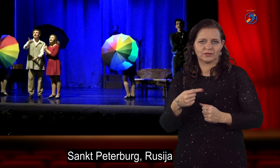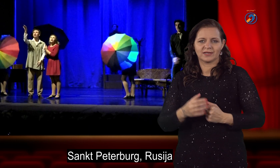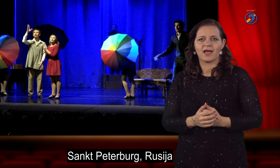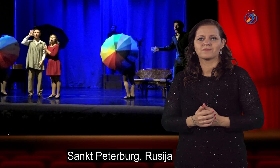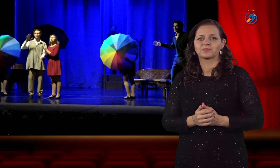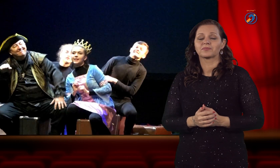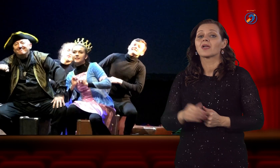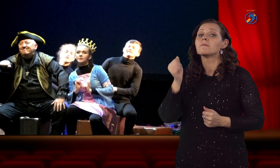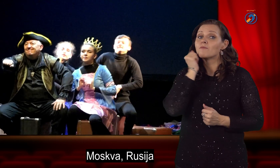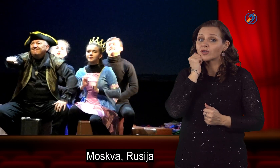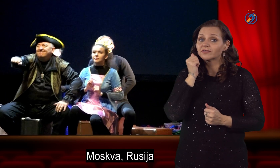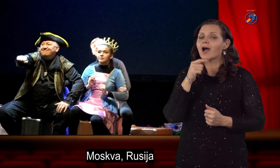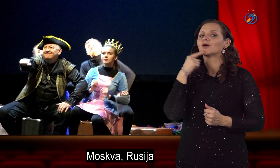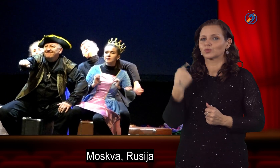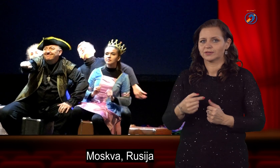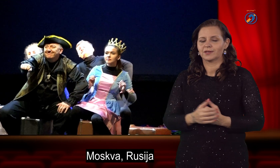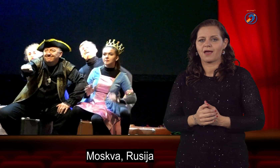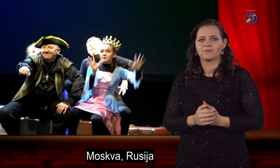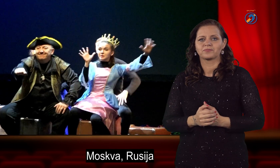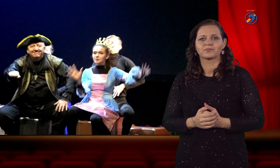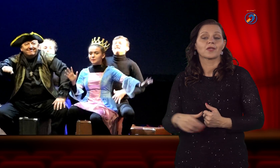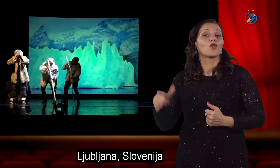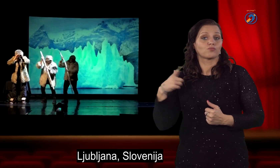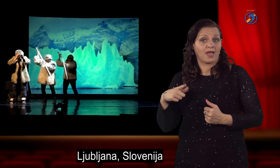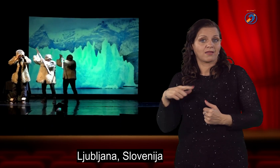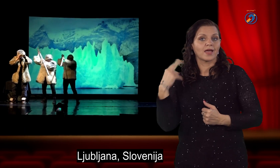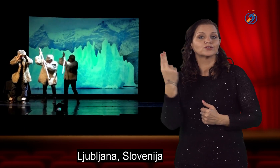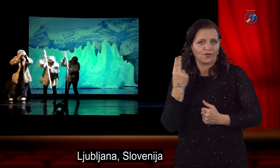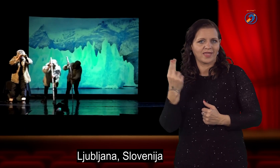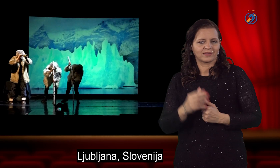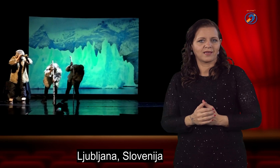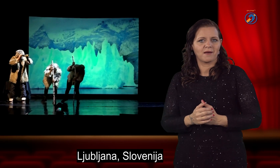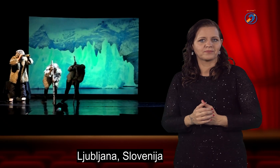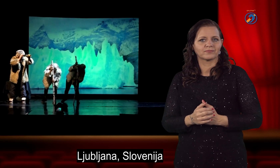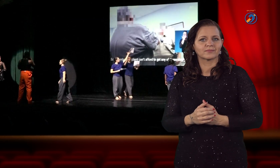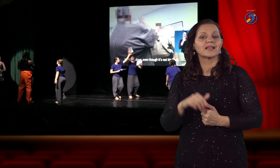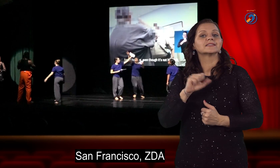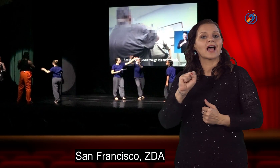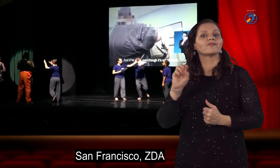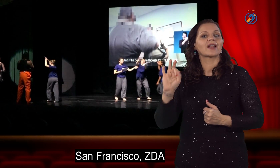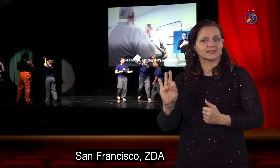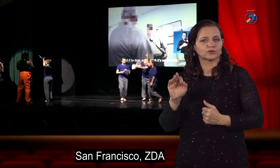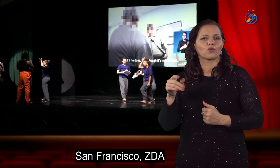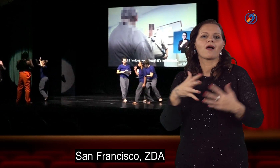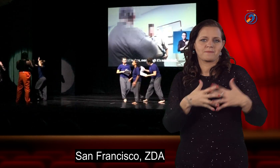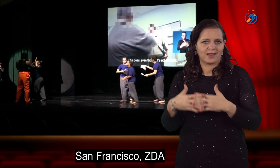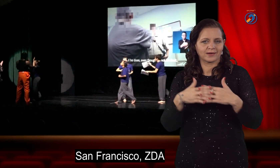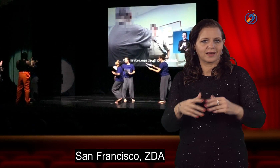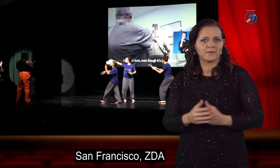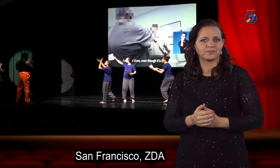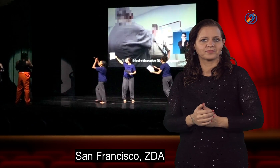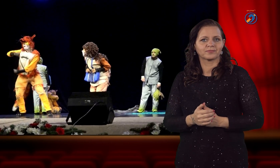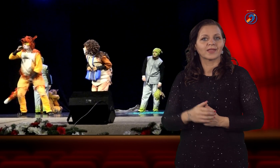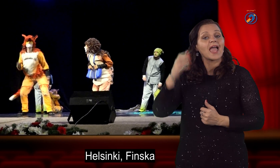Peterburg, Rusija, Moskva, Rusija, Ljubljana, Slovenija, San Francisco,